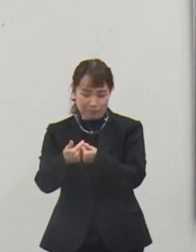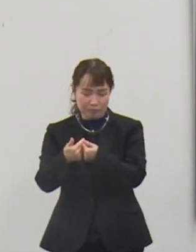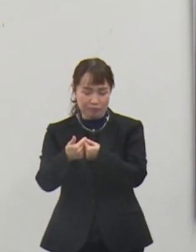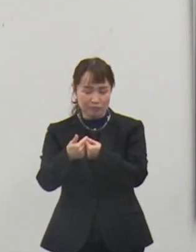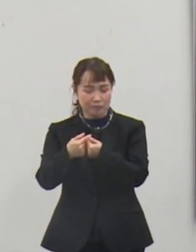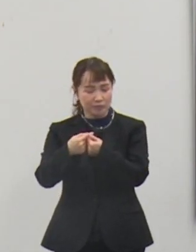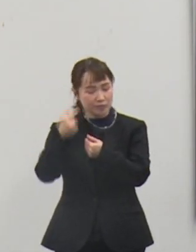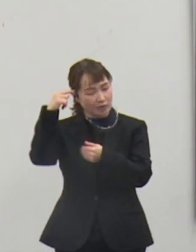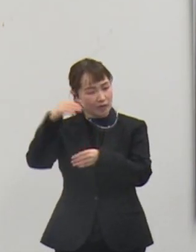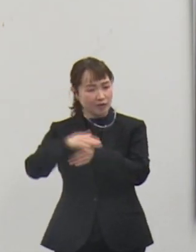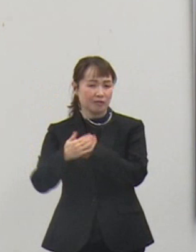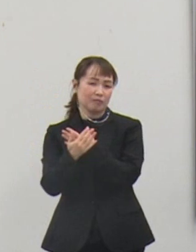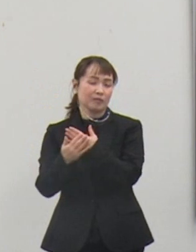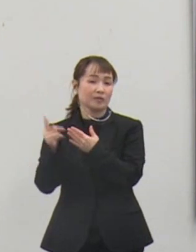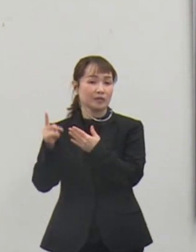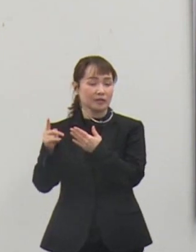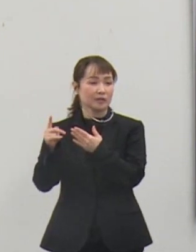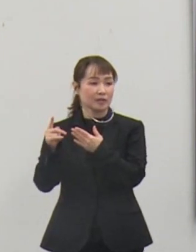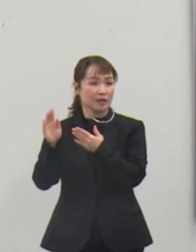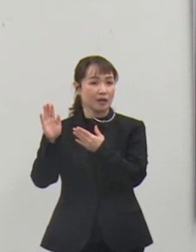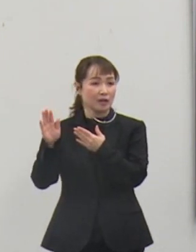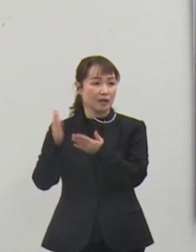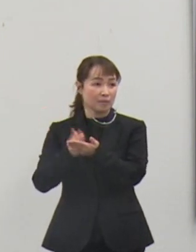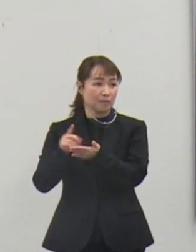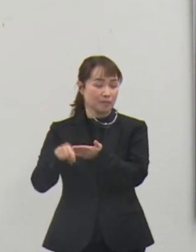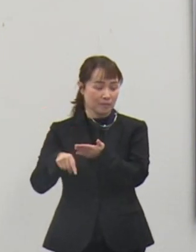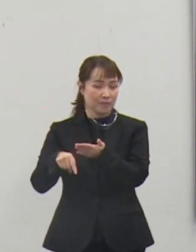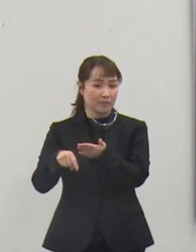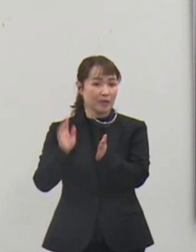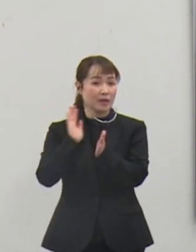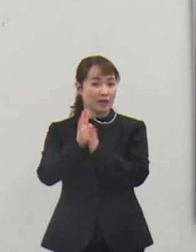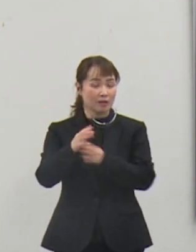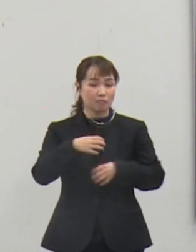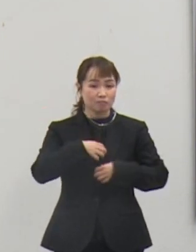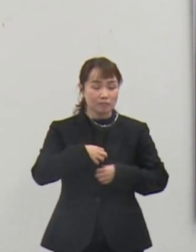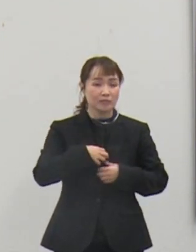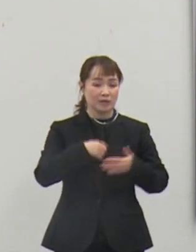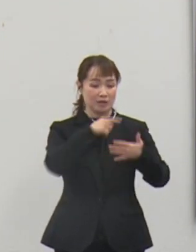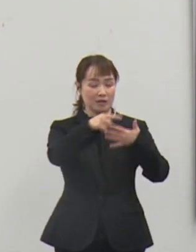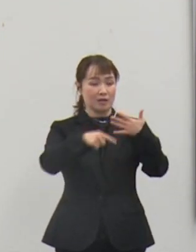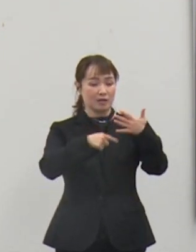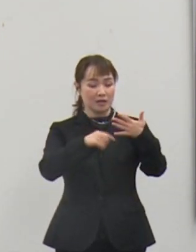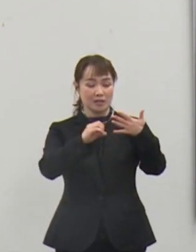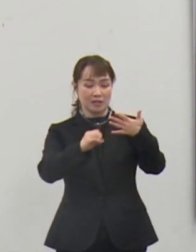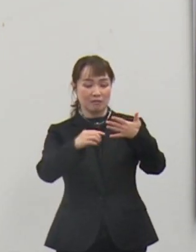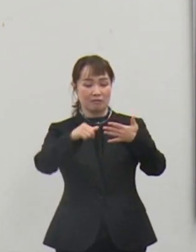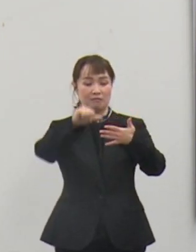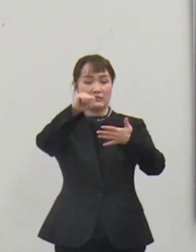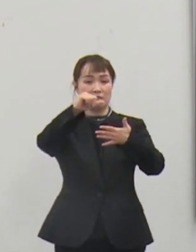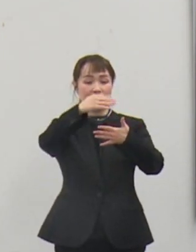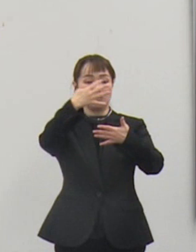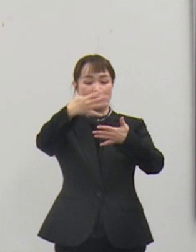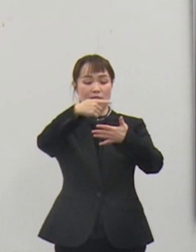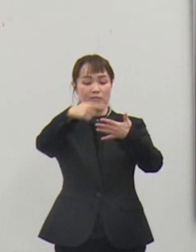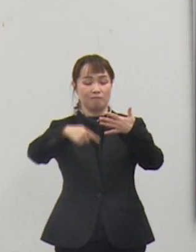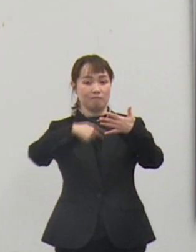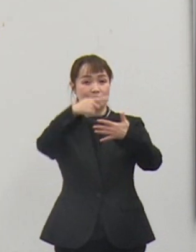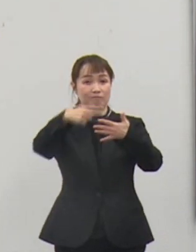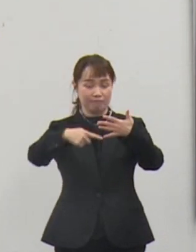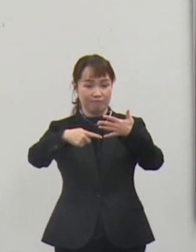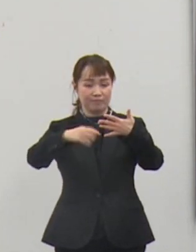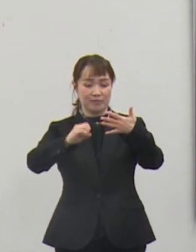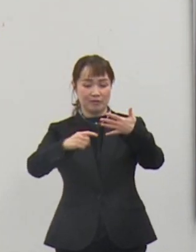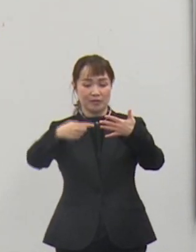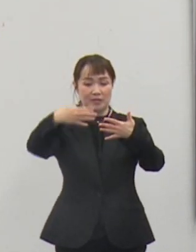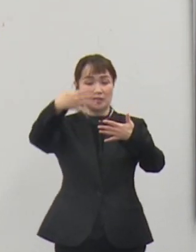置いて見直したというお話がありますが、この県の警戒基準が今回この0から5段階の分け方に変え